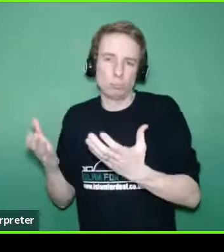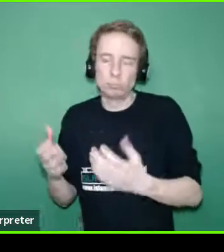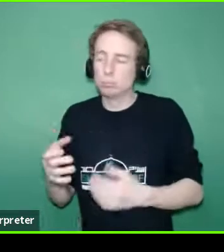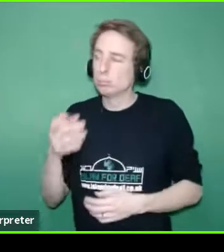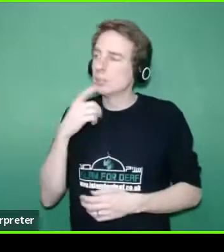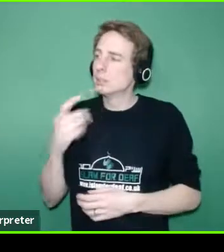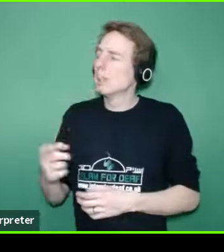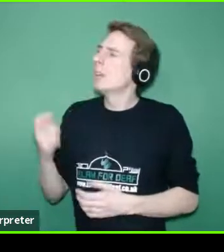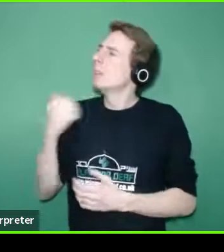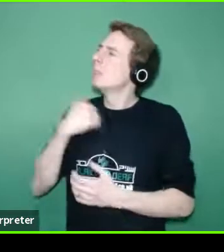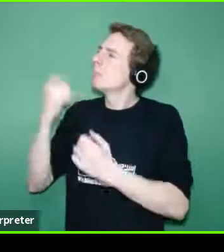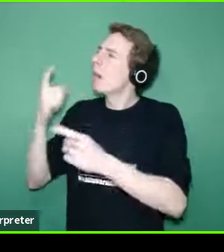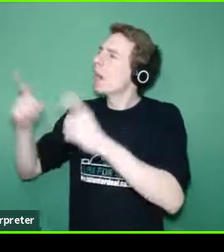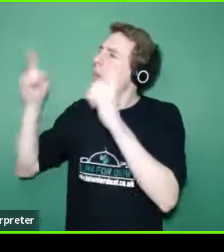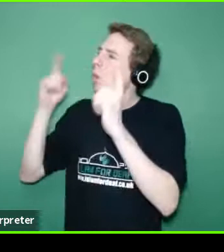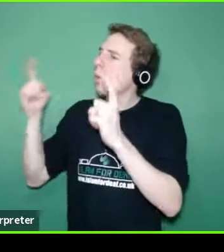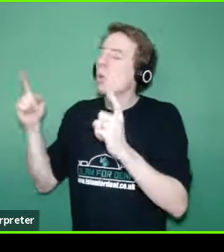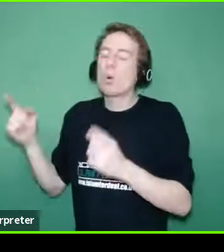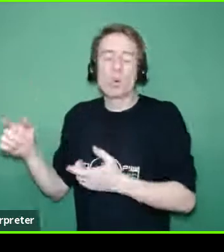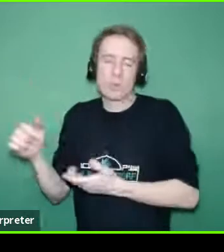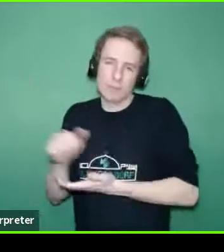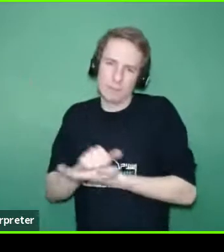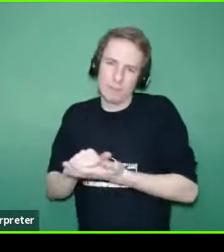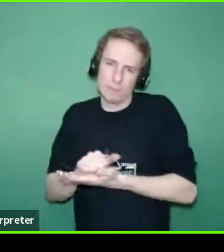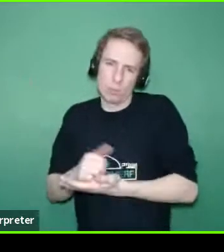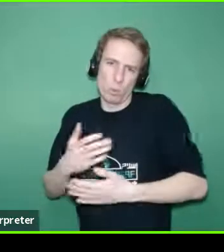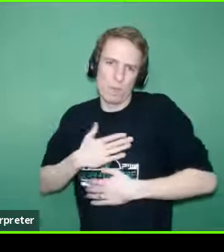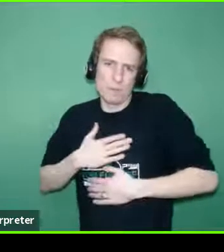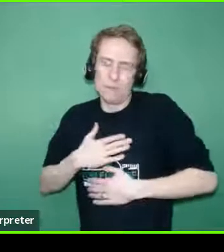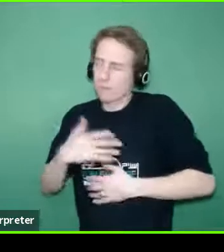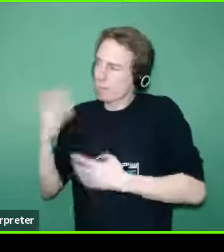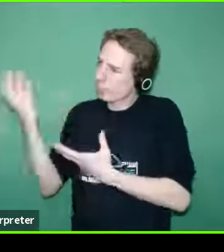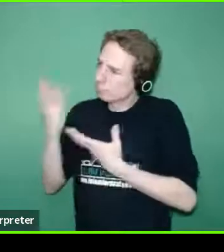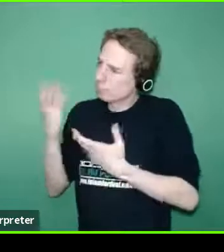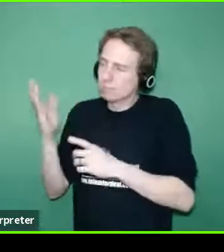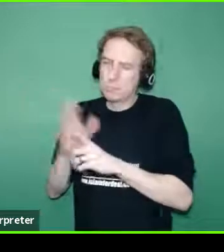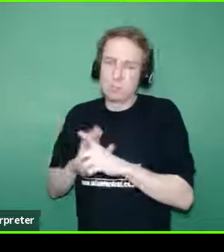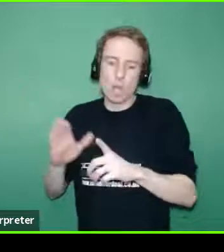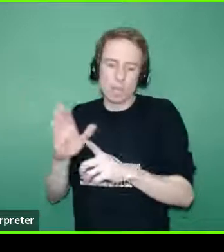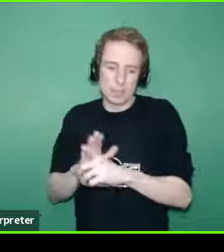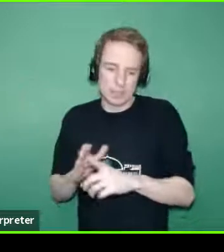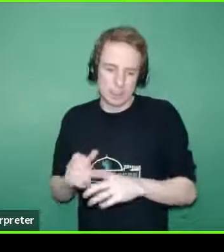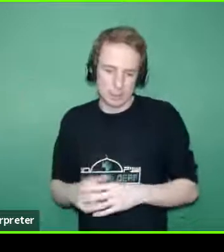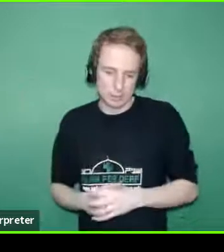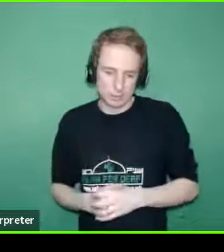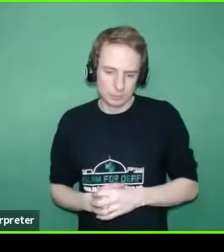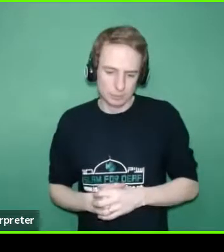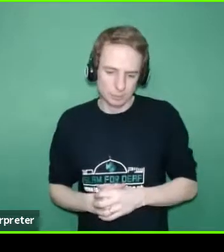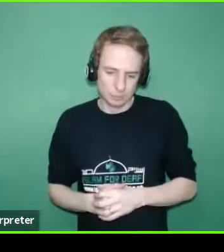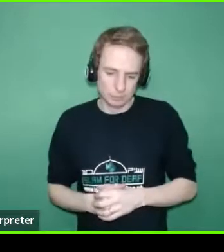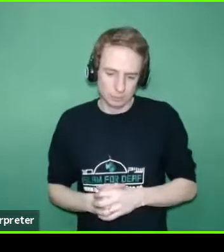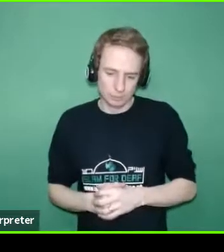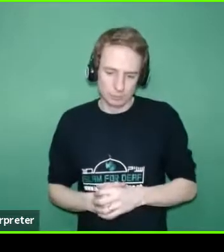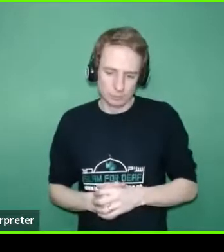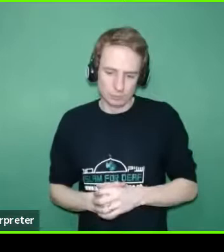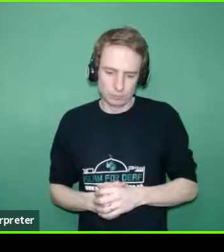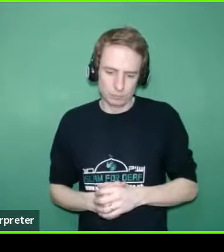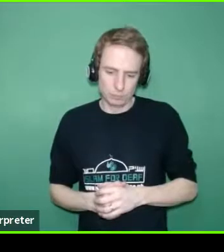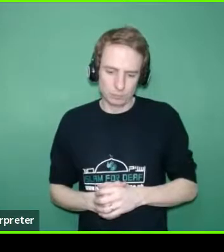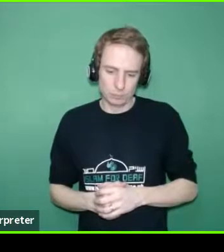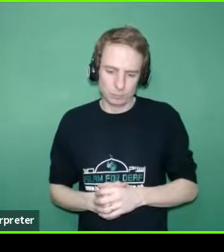me and have mercy upon me. رب اغفر لي وارحم وتجاوز عما تعلم. And